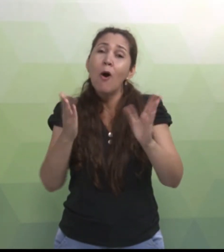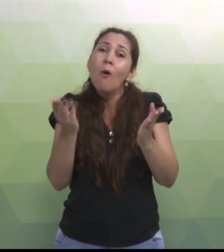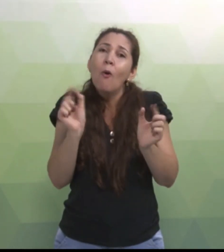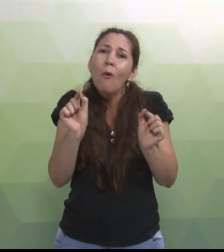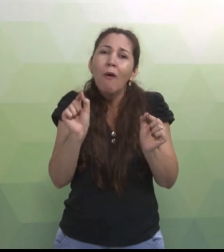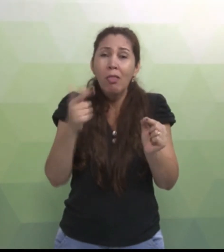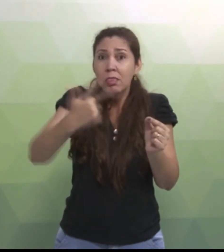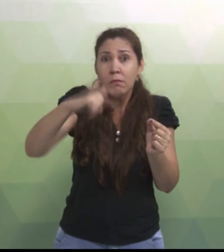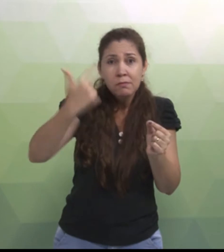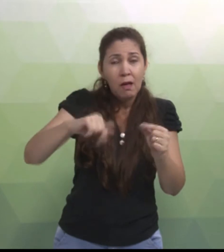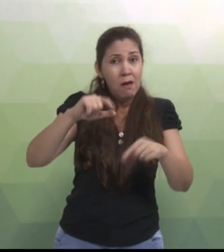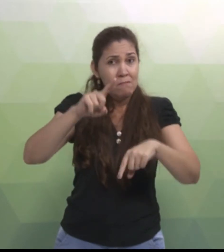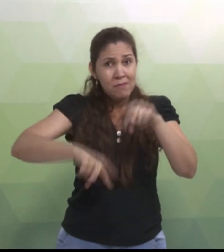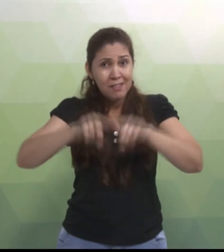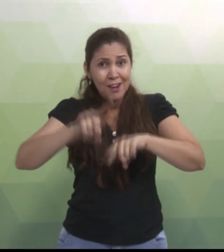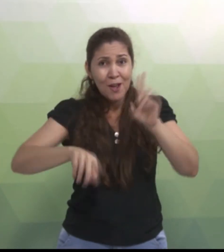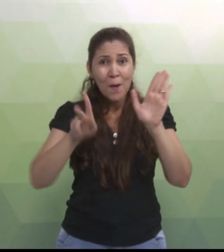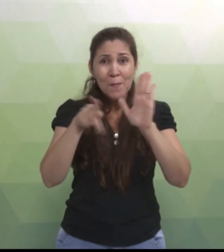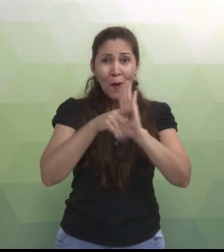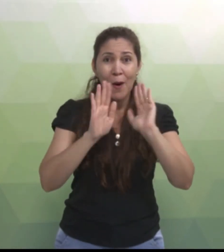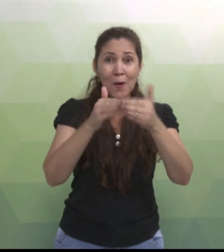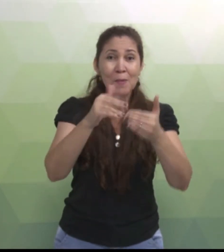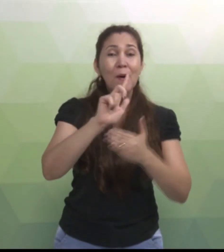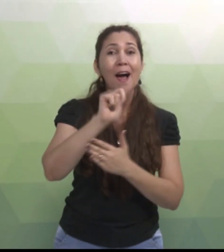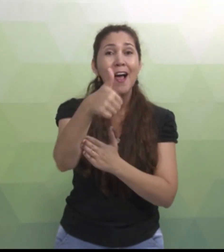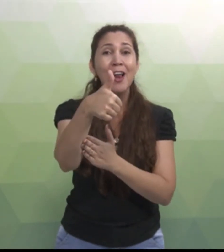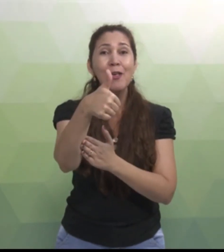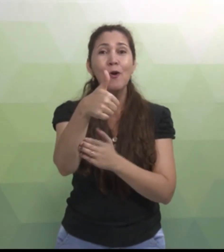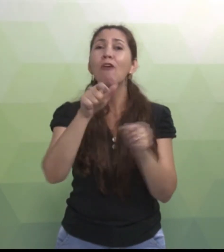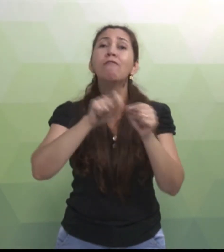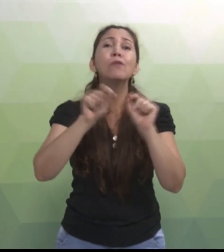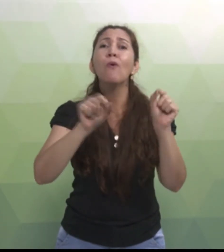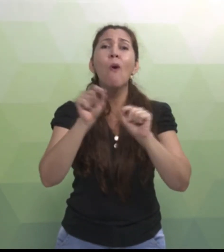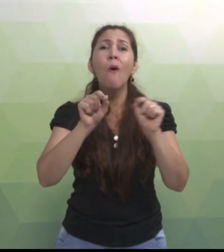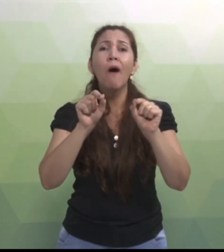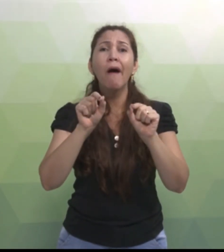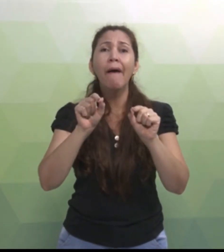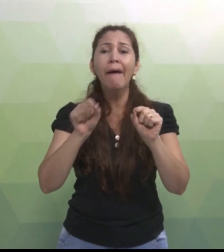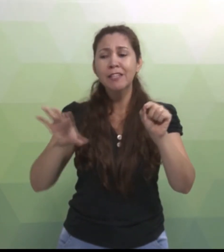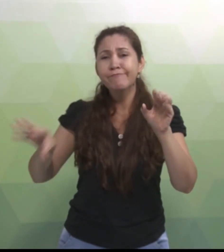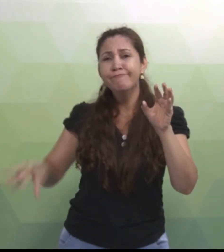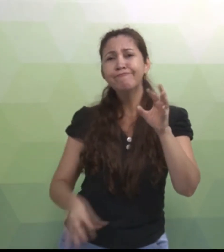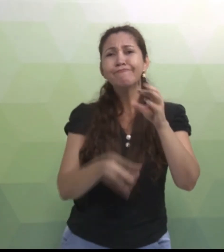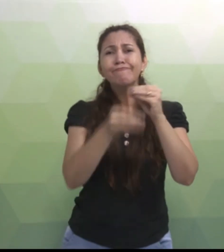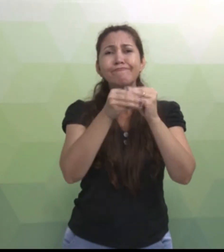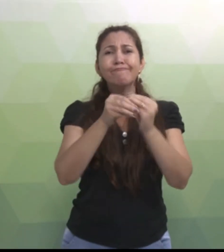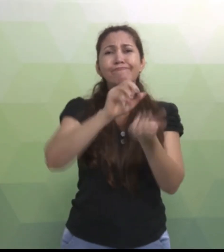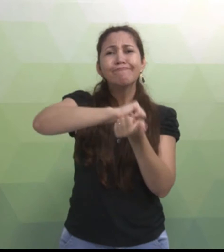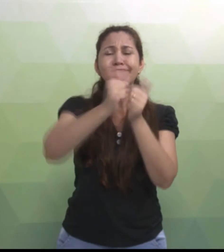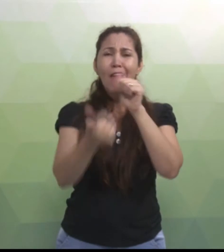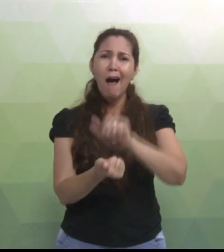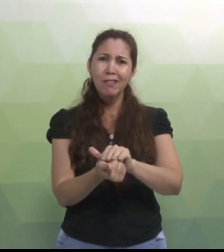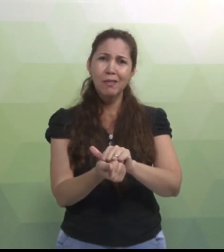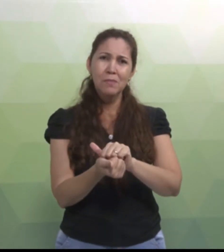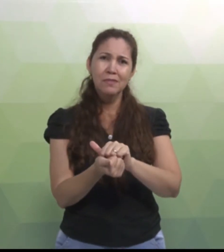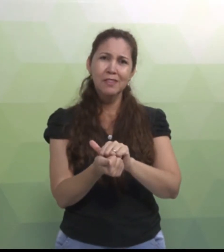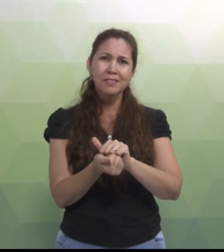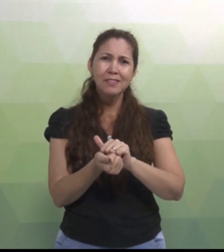Então, o material não era com foco no ensino da L1, era um material adaptado. Então, os